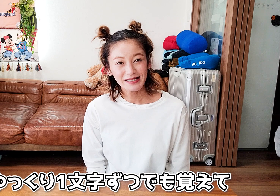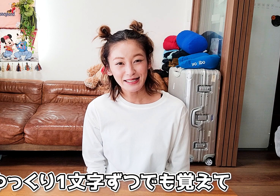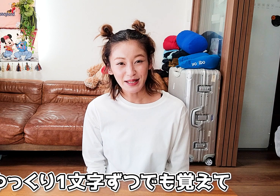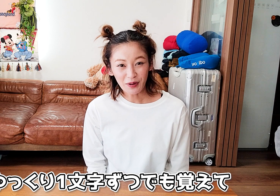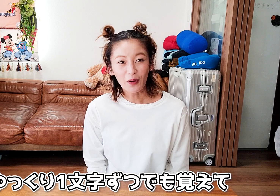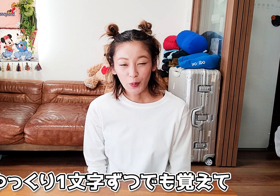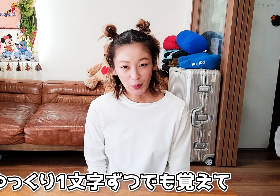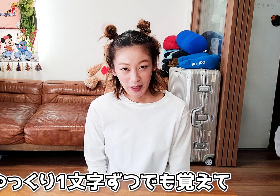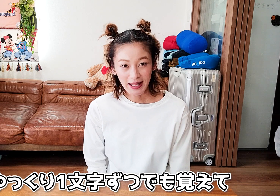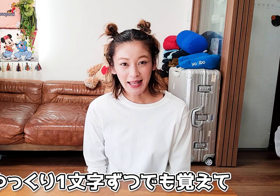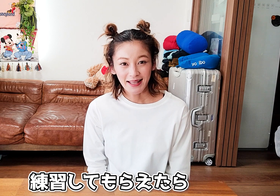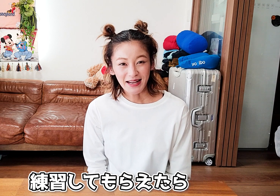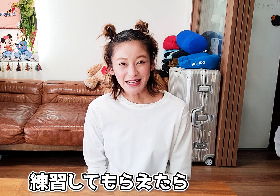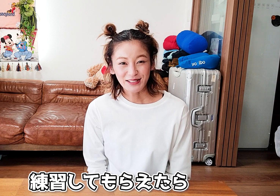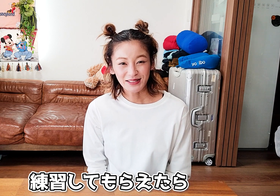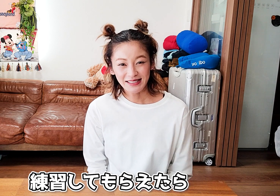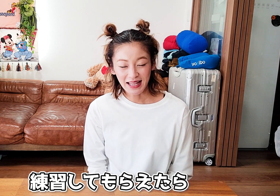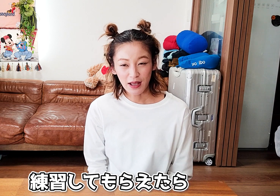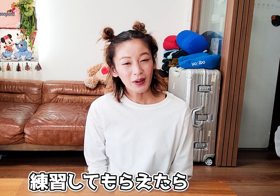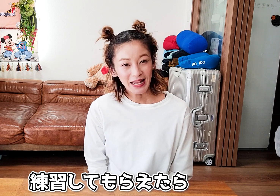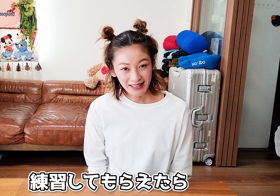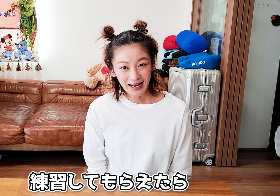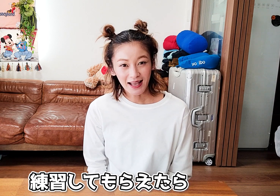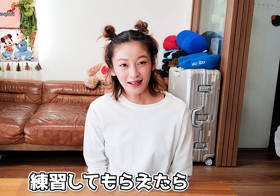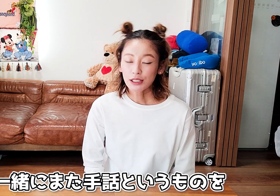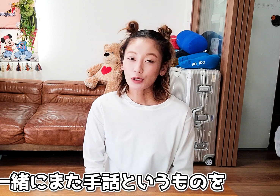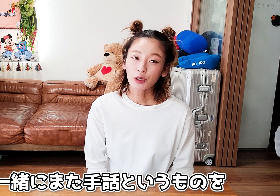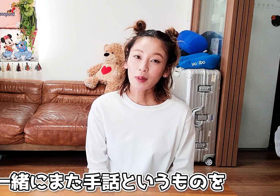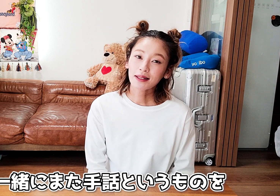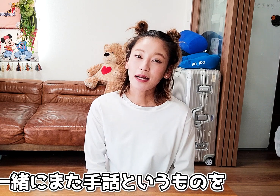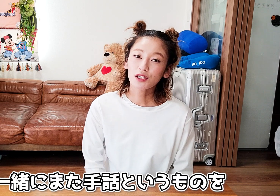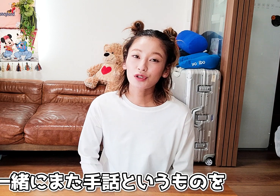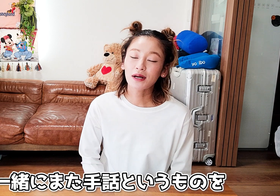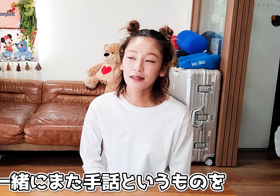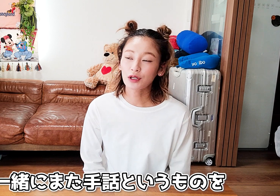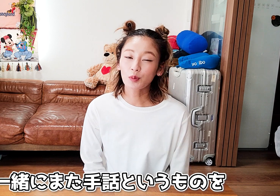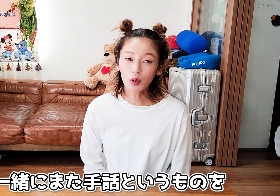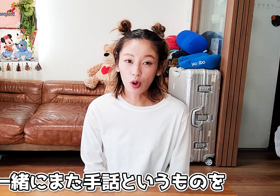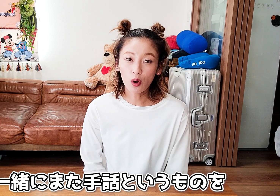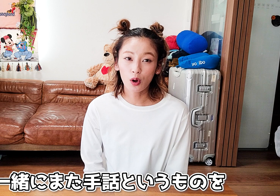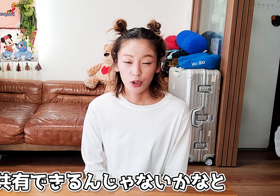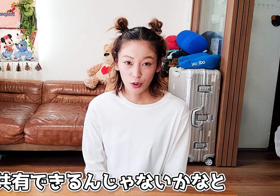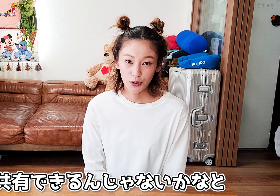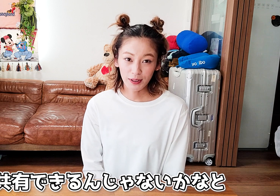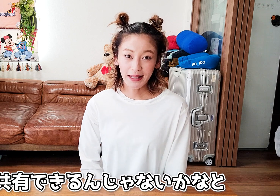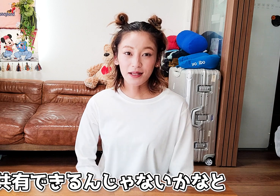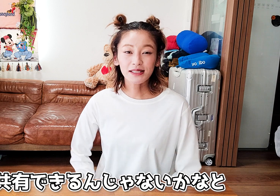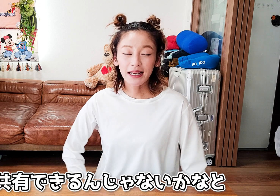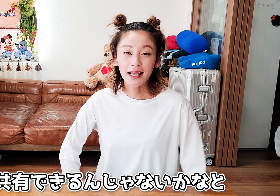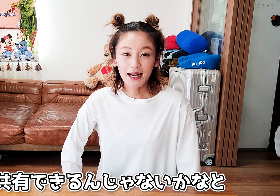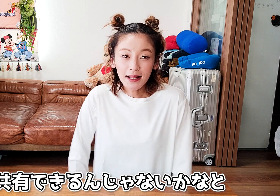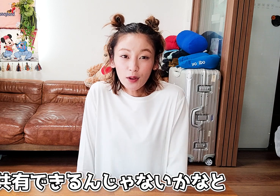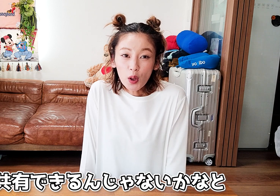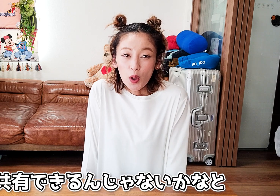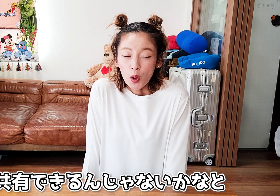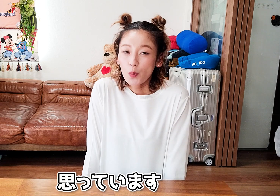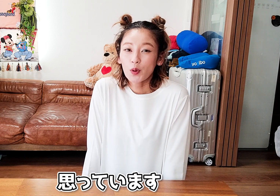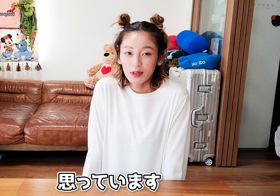ずつでも覚えて練習してもらえたら、一緒にまた手話っていうものを共有できるんじゃないかなと思っ